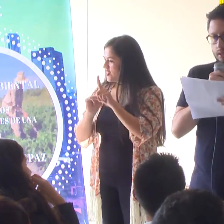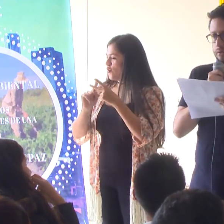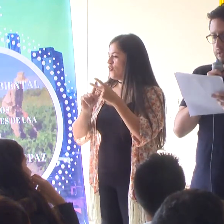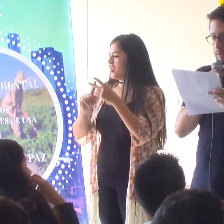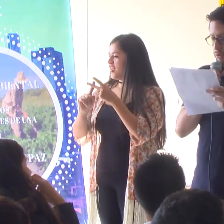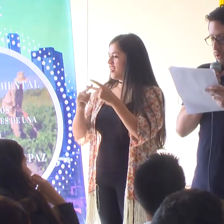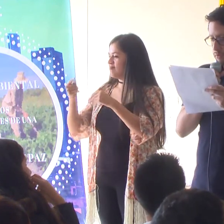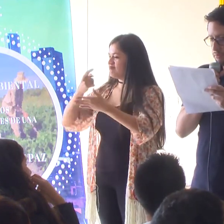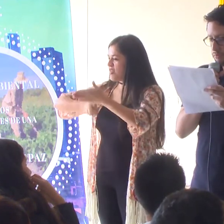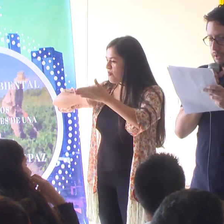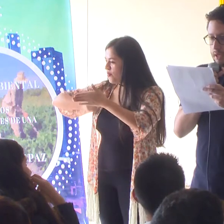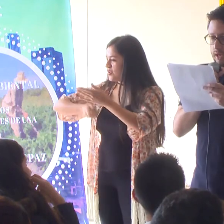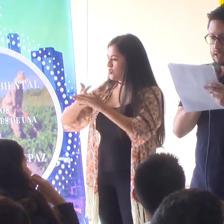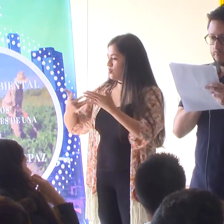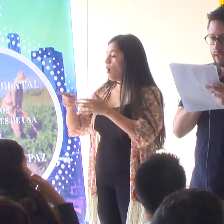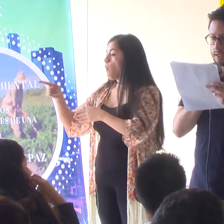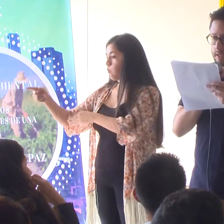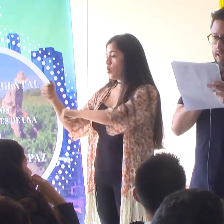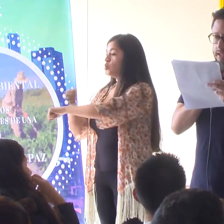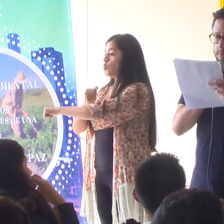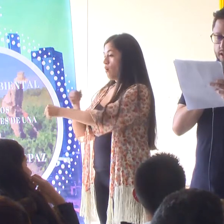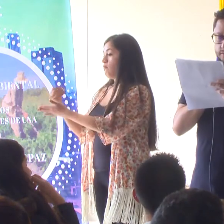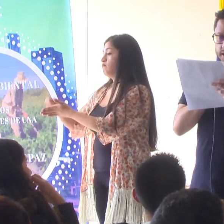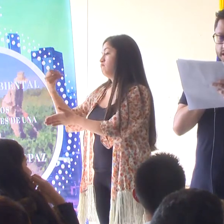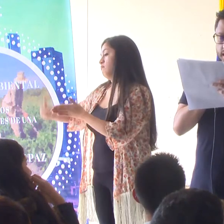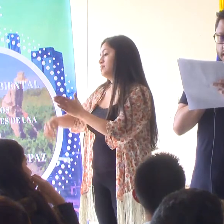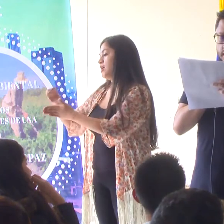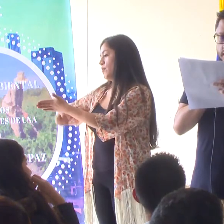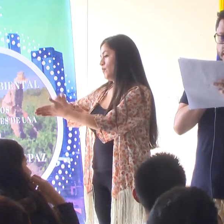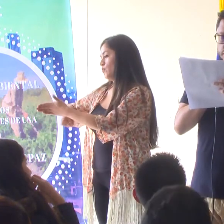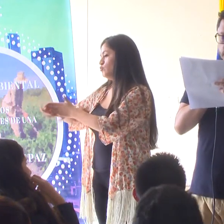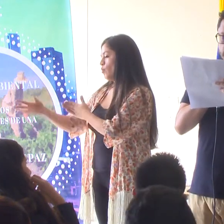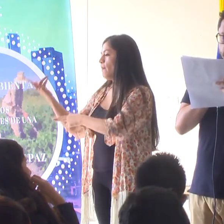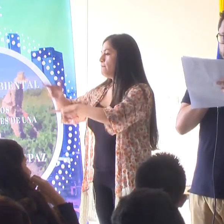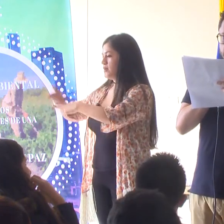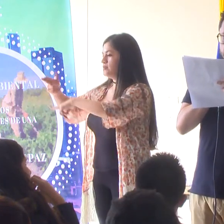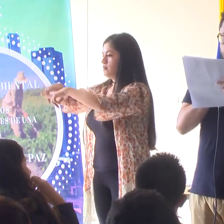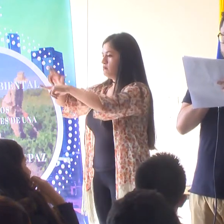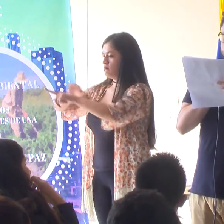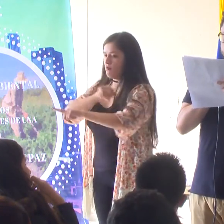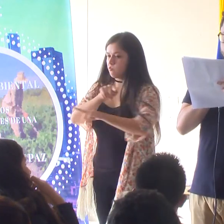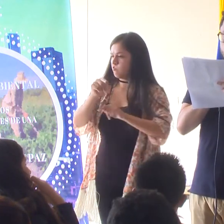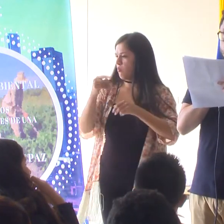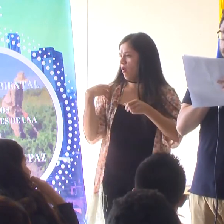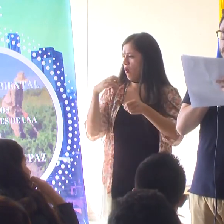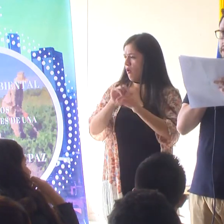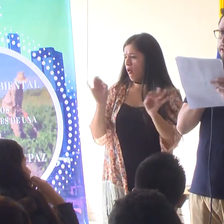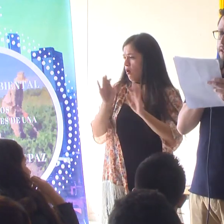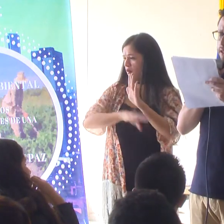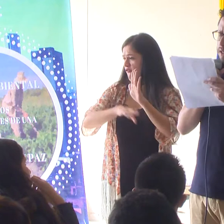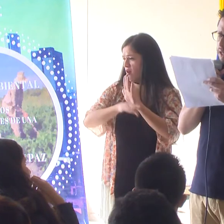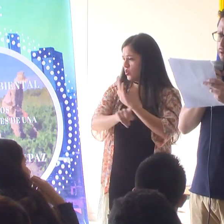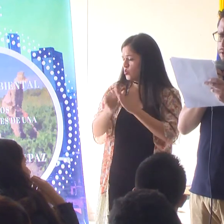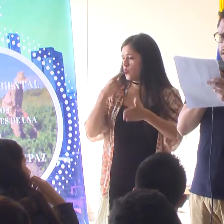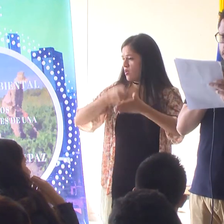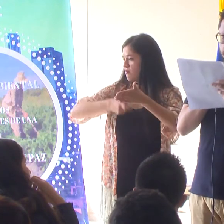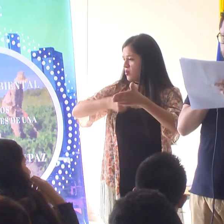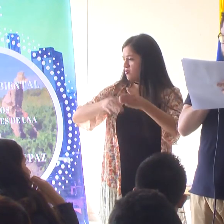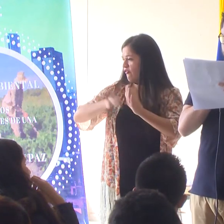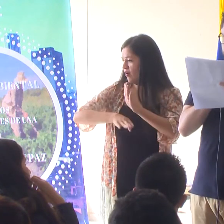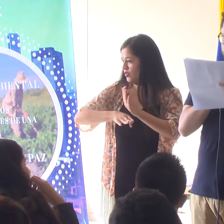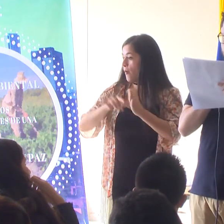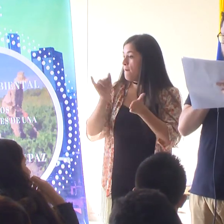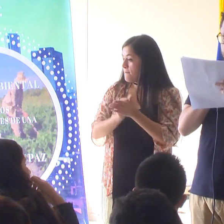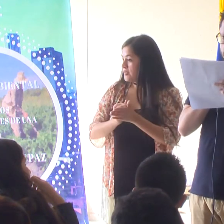impuestos que el hotel mucho el así pues se manifiesta la irracionalidad ambiental paulatinamente en cada una de las